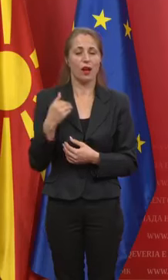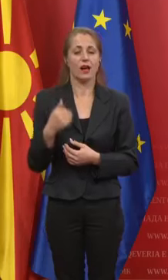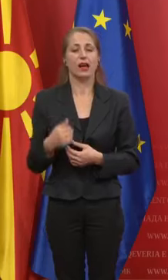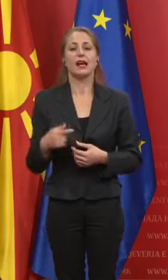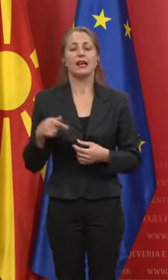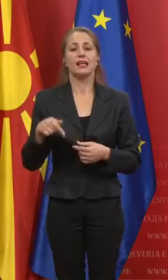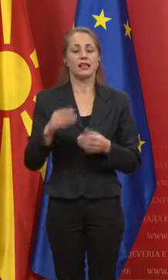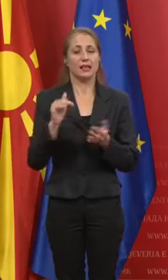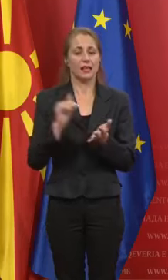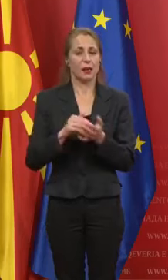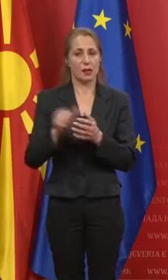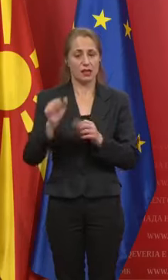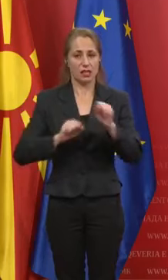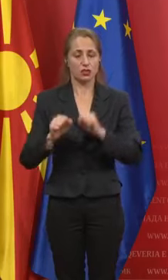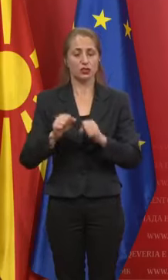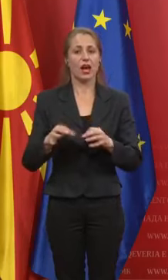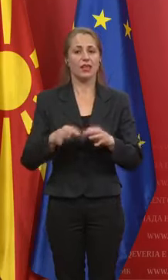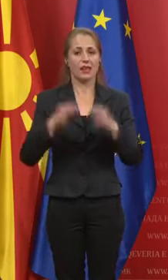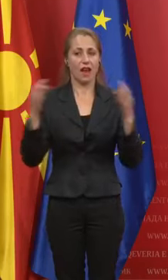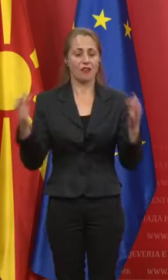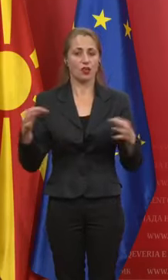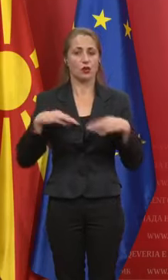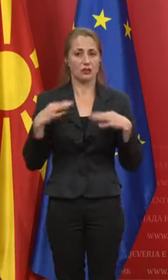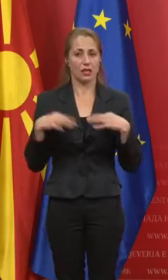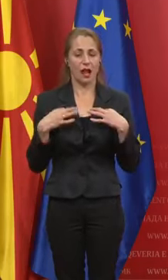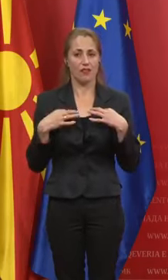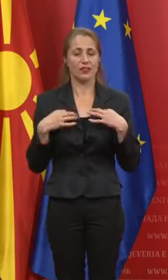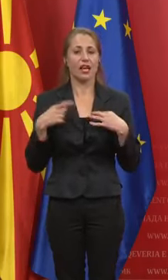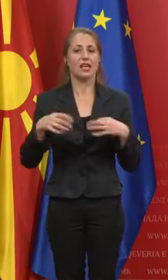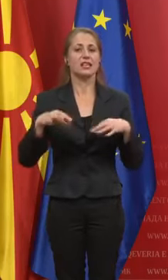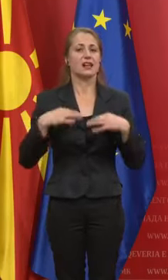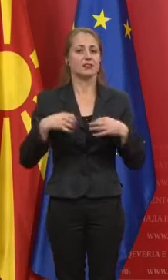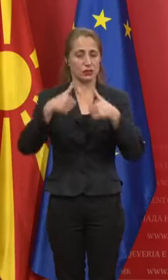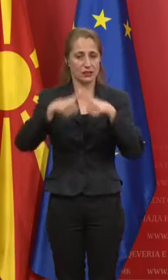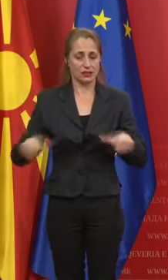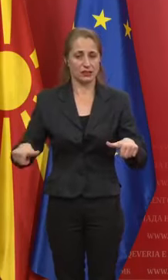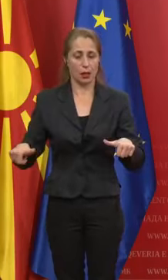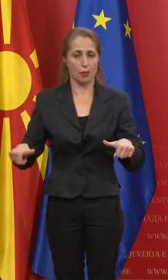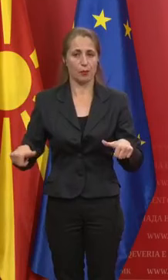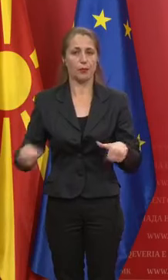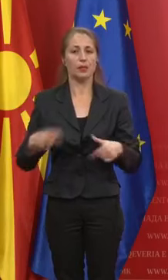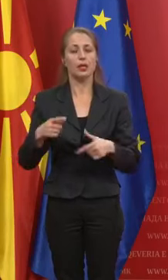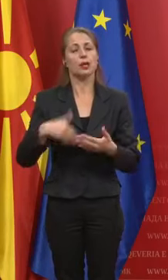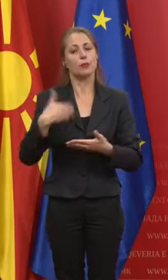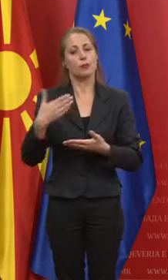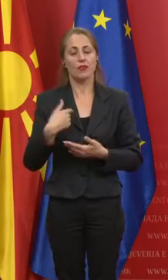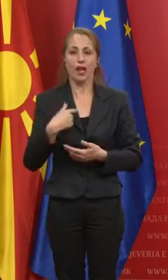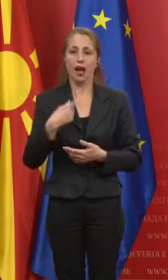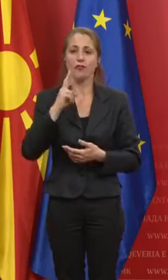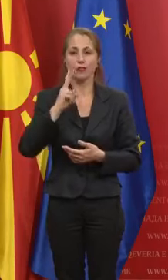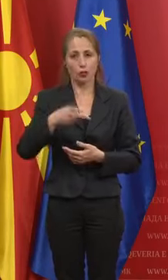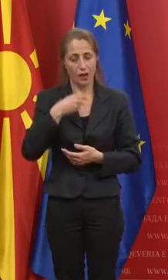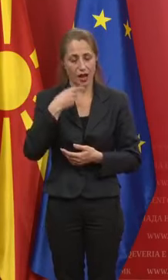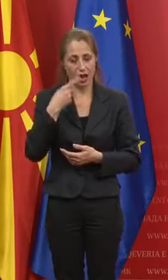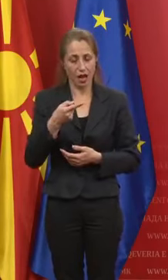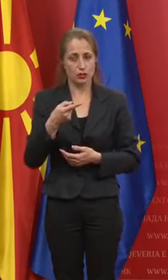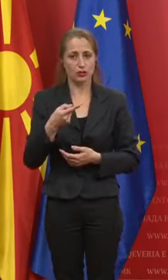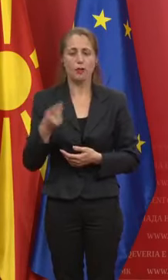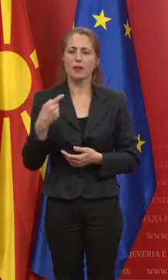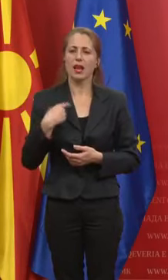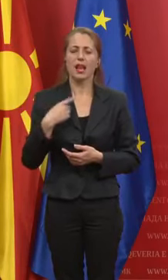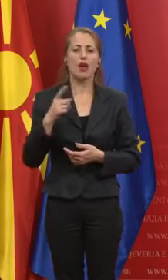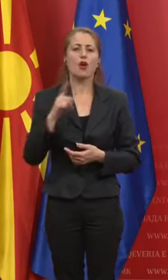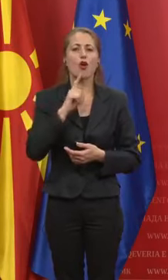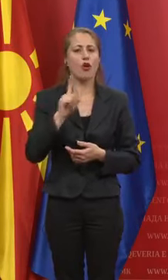да го заштитиме и јавното здравје, но и здравствениот систем. И повторно ќе кажам, нема да дозволиме оние кои